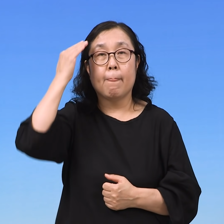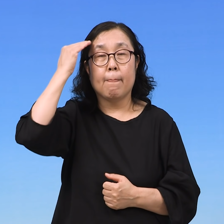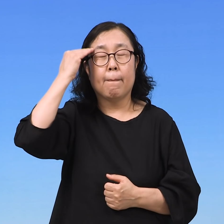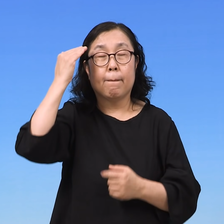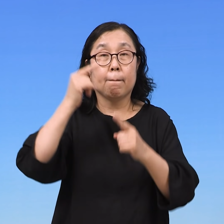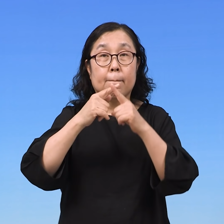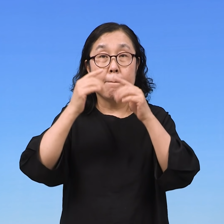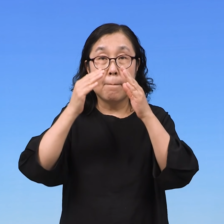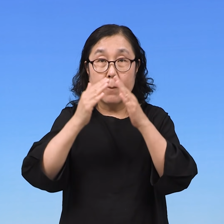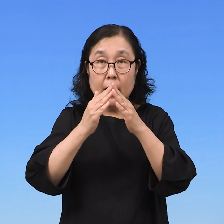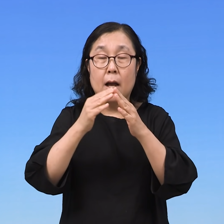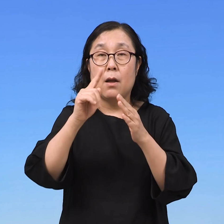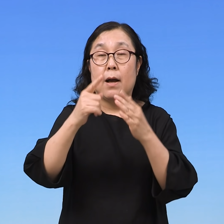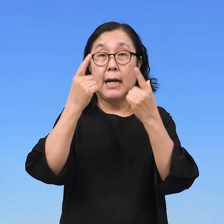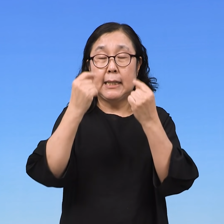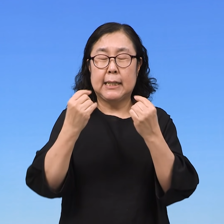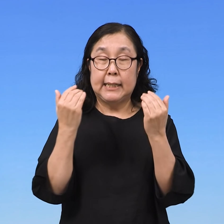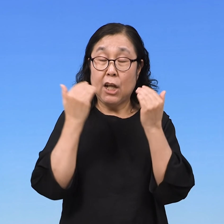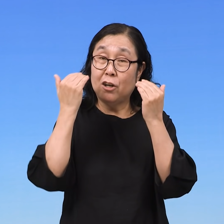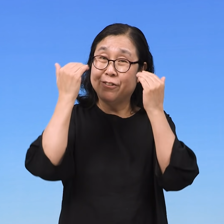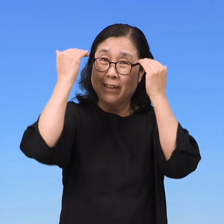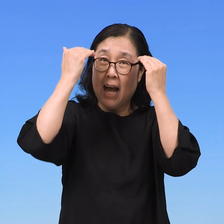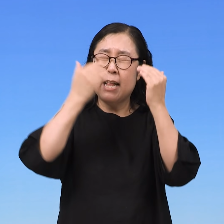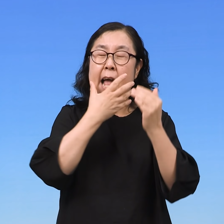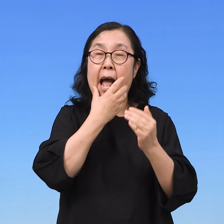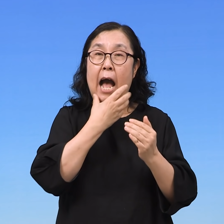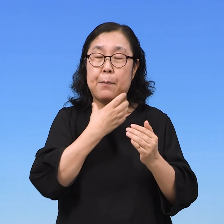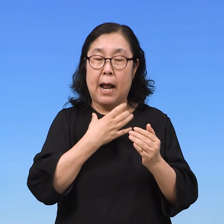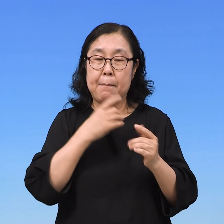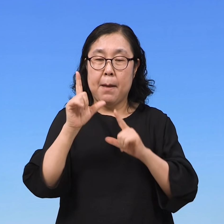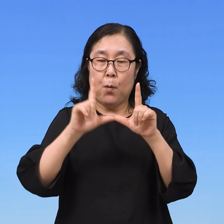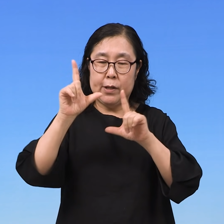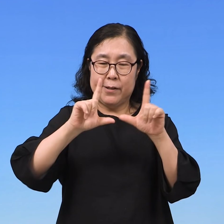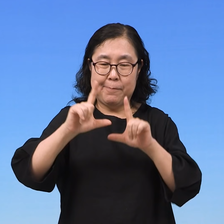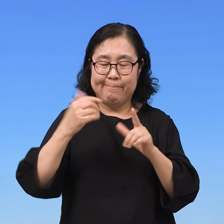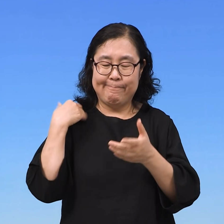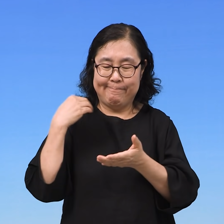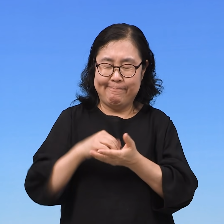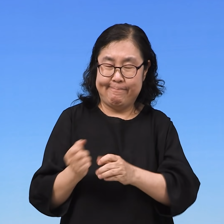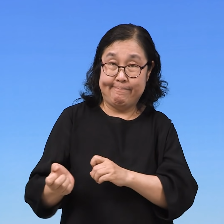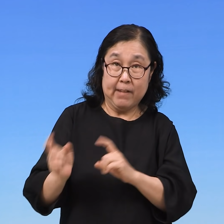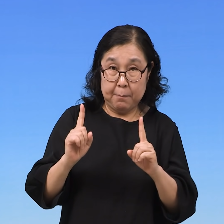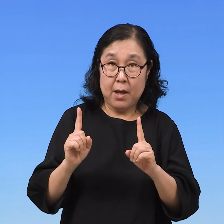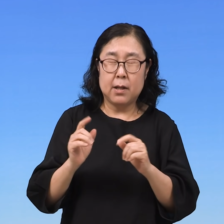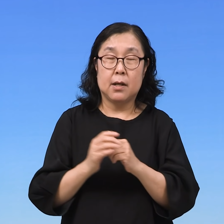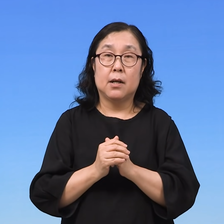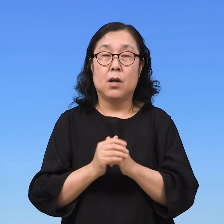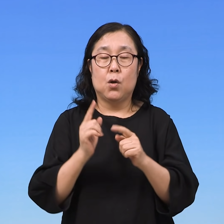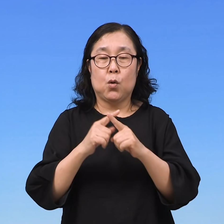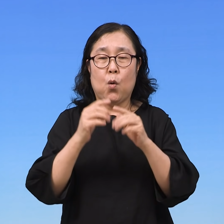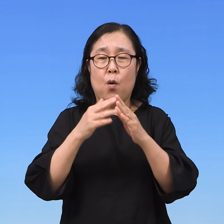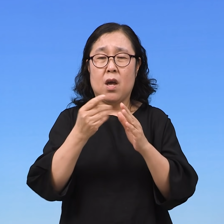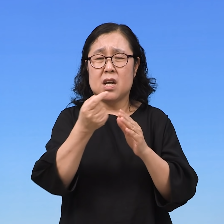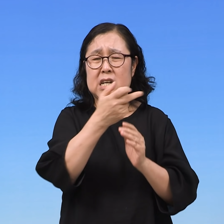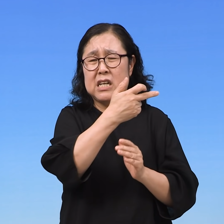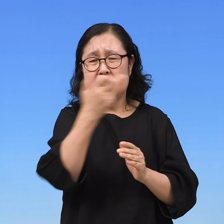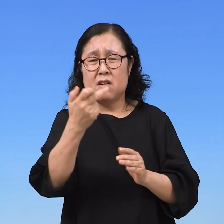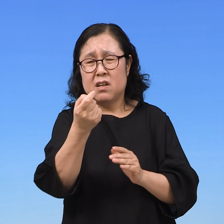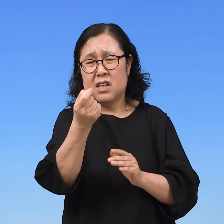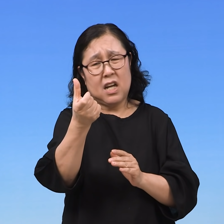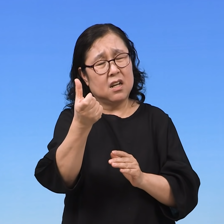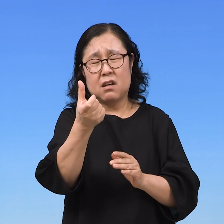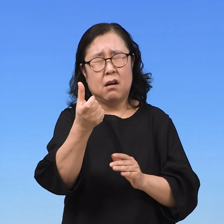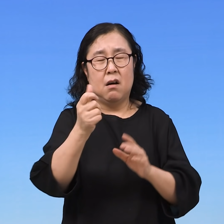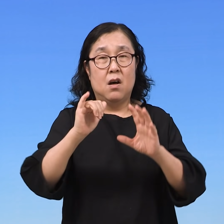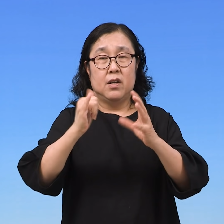한국교회가 정말 이런 성숙한 아브라함의 모습을 우리가 회복한다면, 교회가 뭐 얼마나 크냐 작으냐